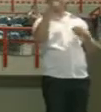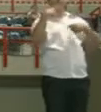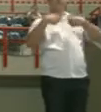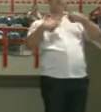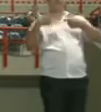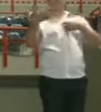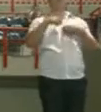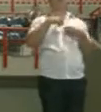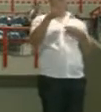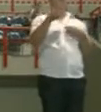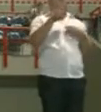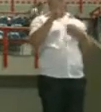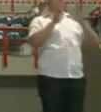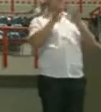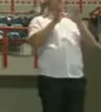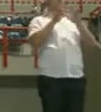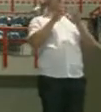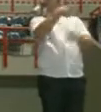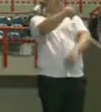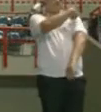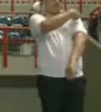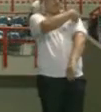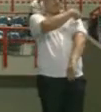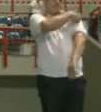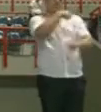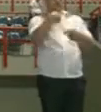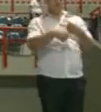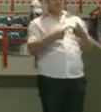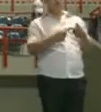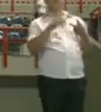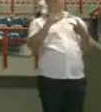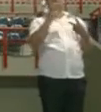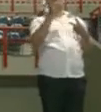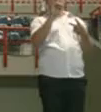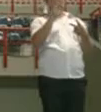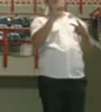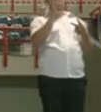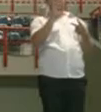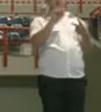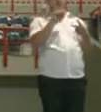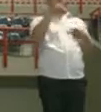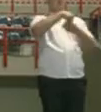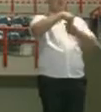da vacina no Rio de Janeiro, a revolta da chibata no Rio de Janeiro.